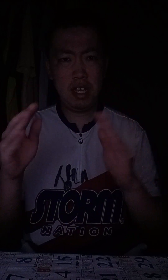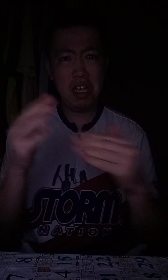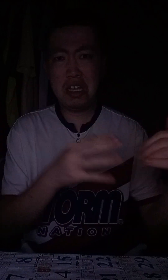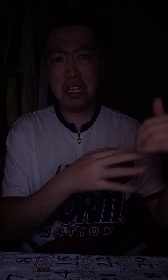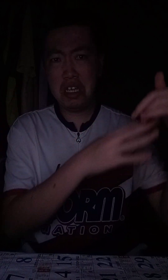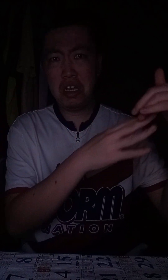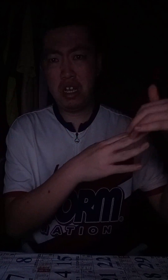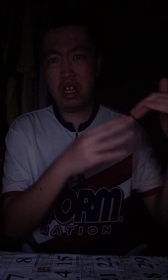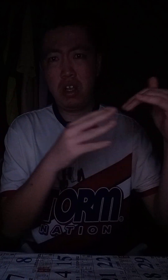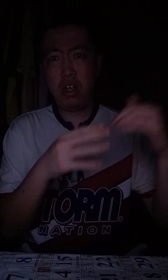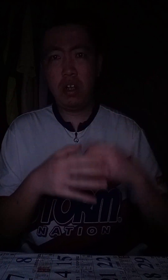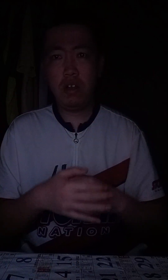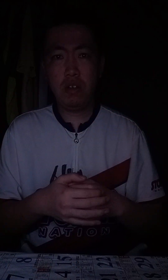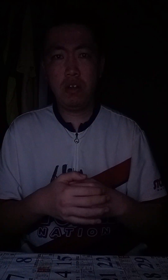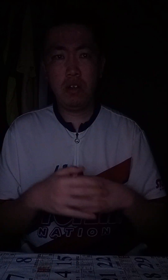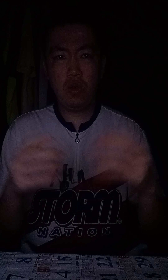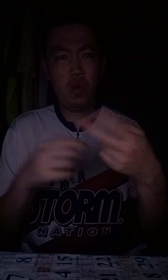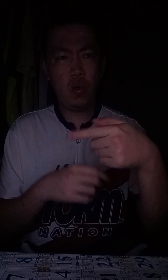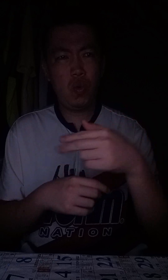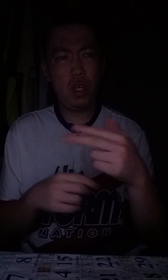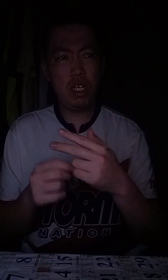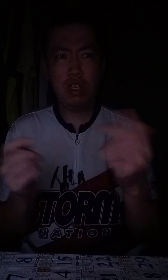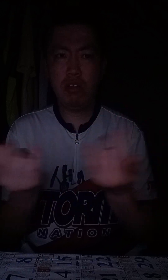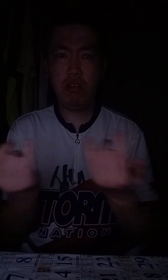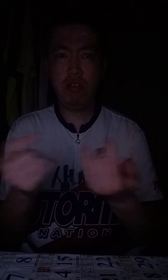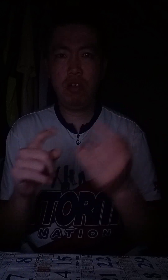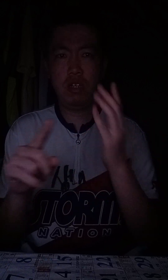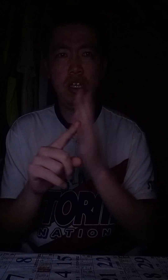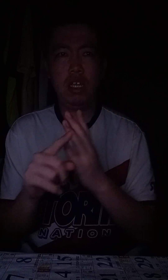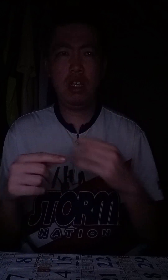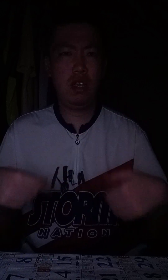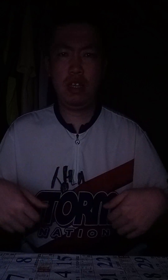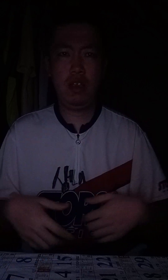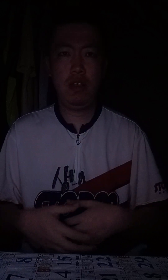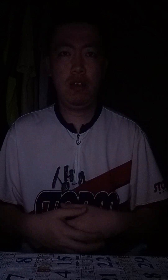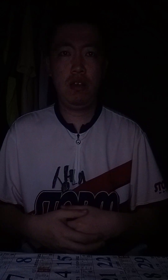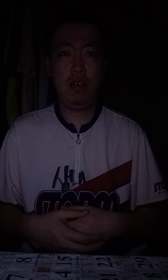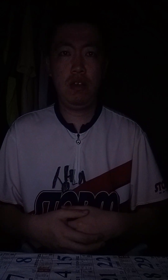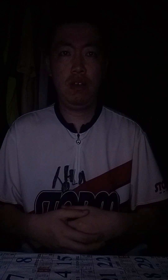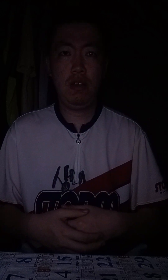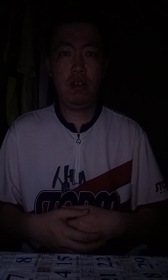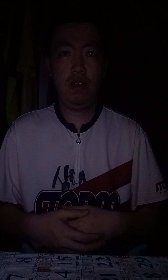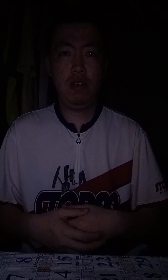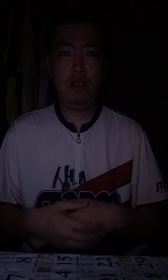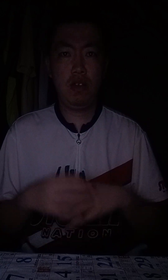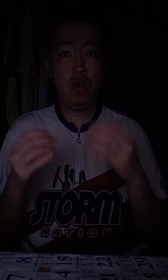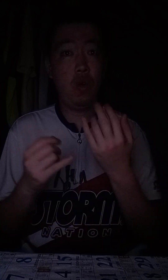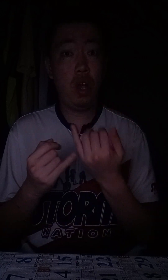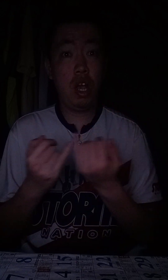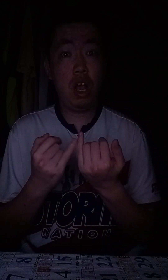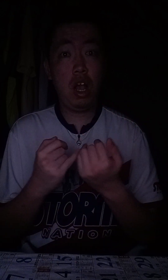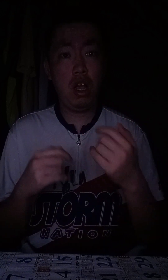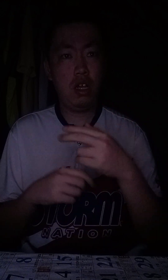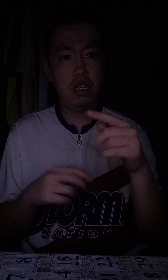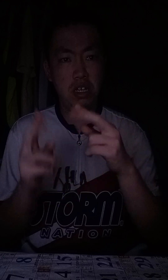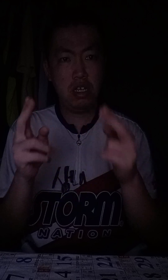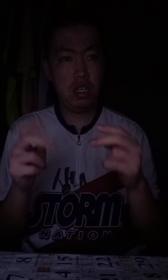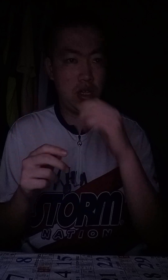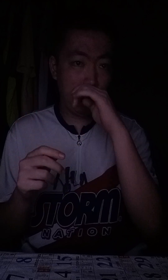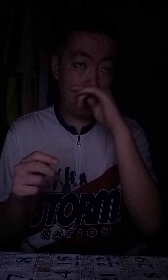아슬아슬하게 서 있는 동안 코레일 측은 어떤 조치도 취하지 않았습니다. 더 황당한 건 난간에 서 있던 이 씨를